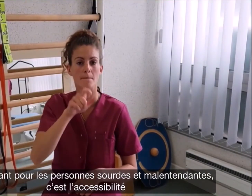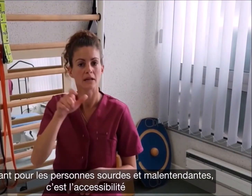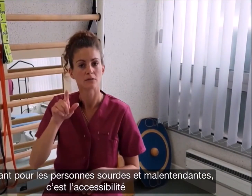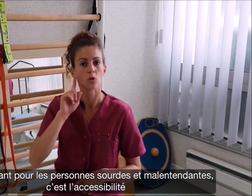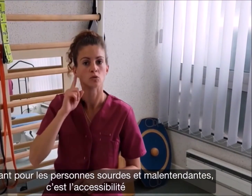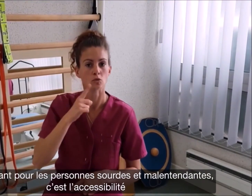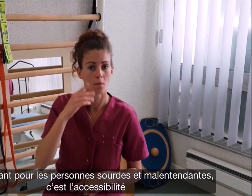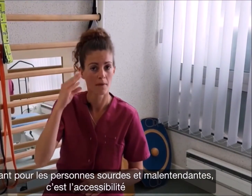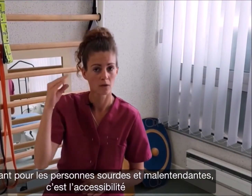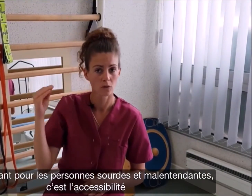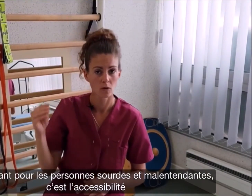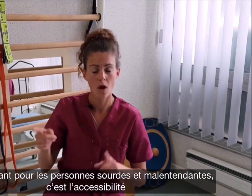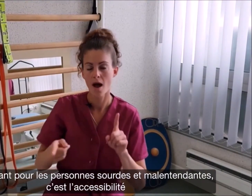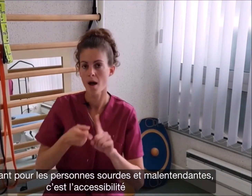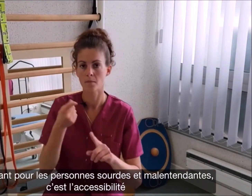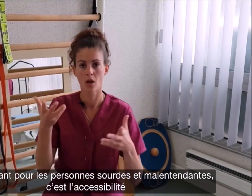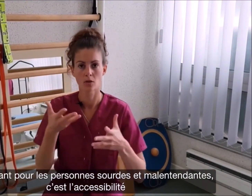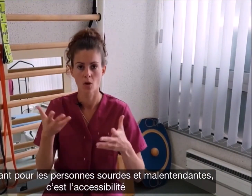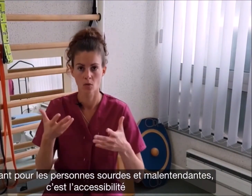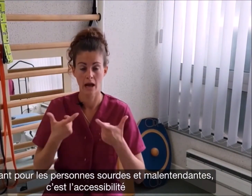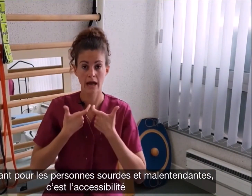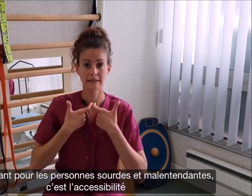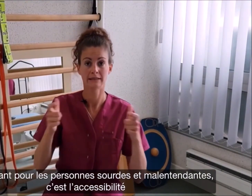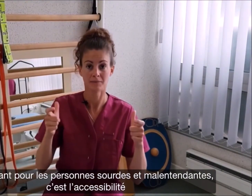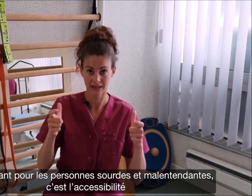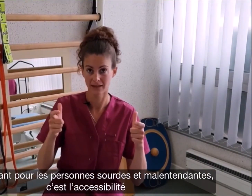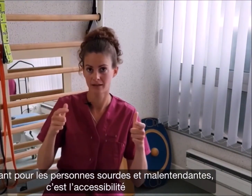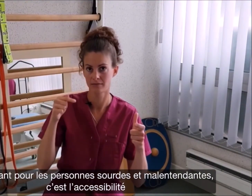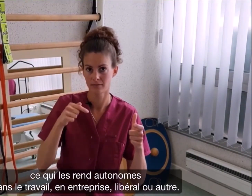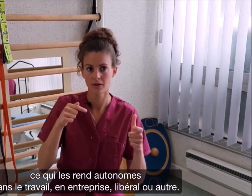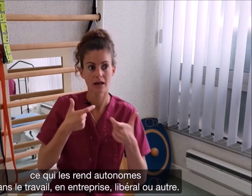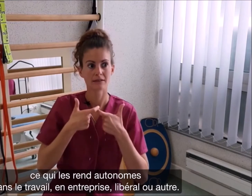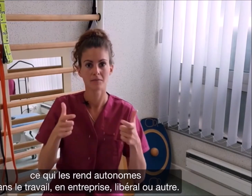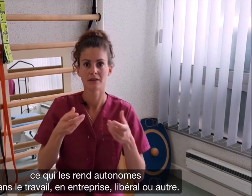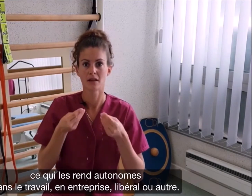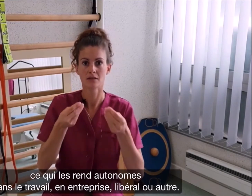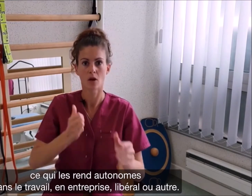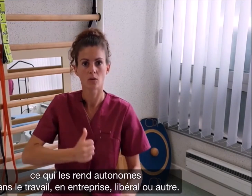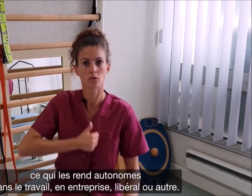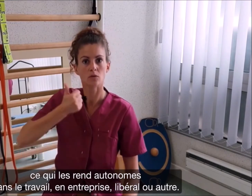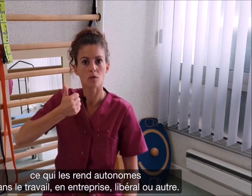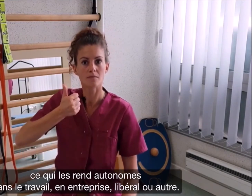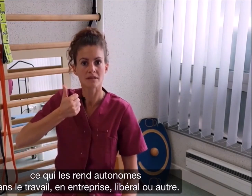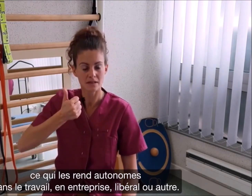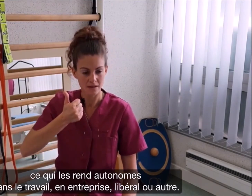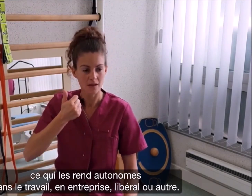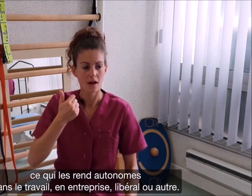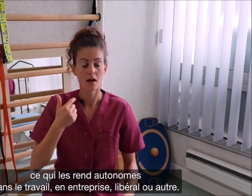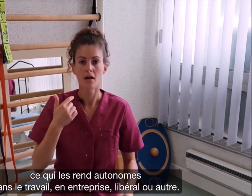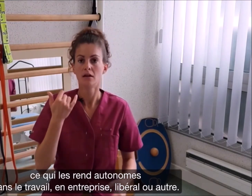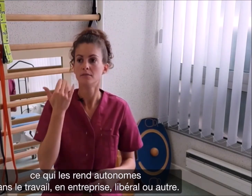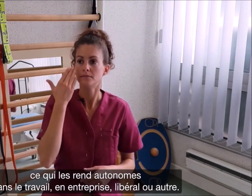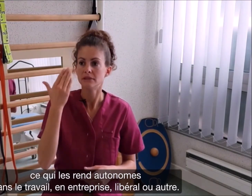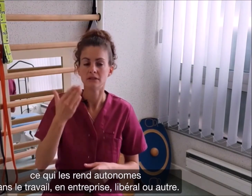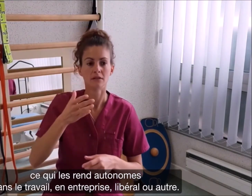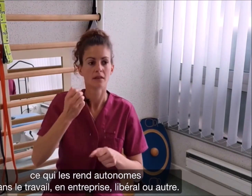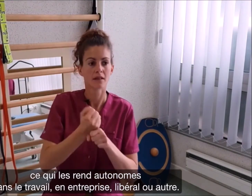L'important pour les personnes sourdes et malentendantes, c'est l'accessibilité, ce qui les rend autonomes dans le travail,